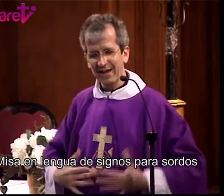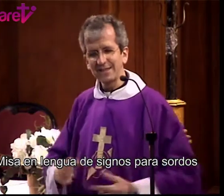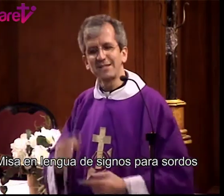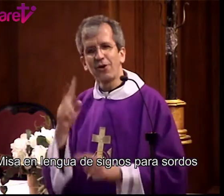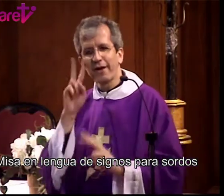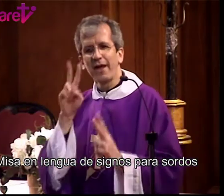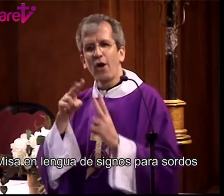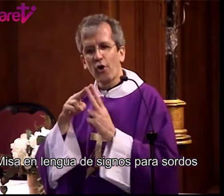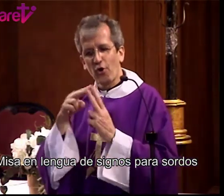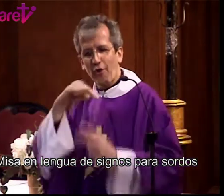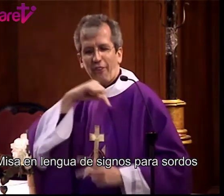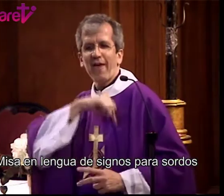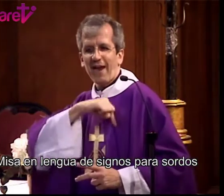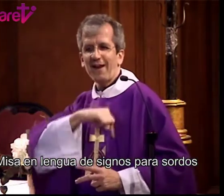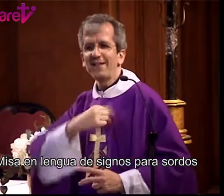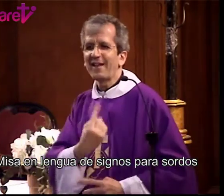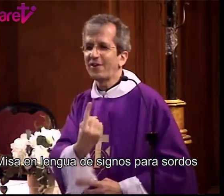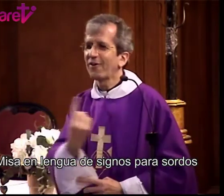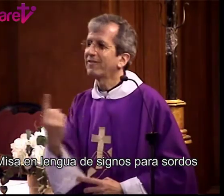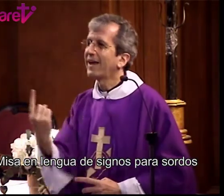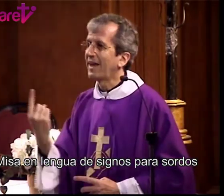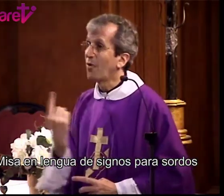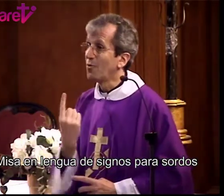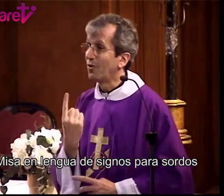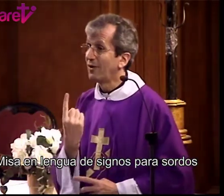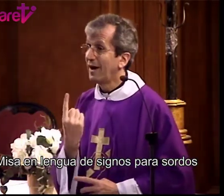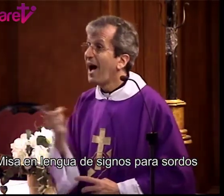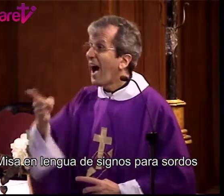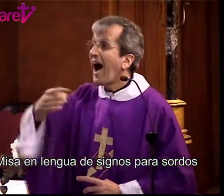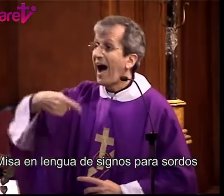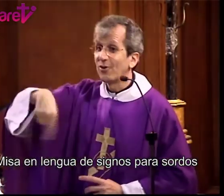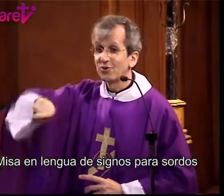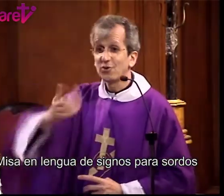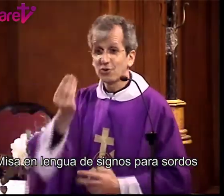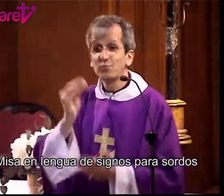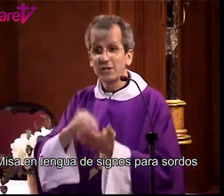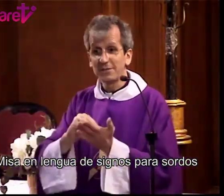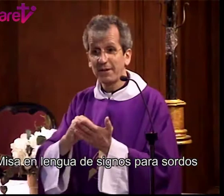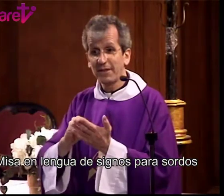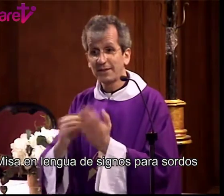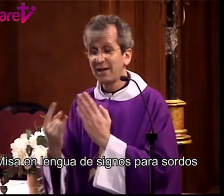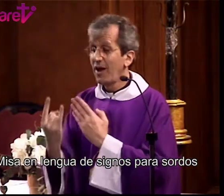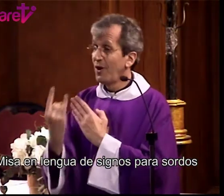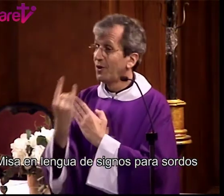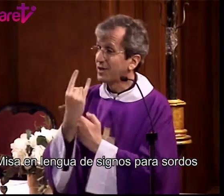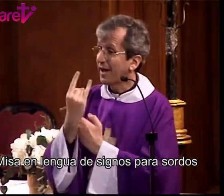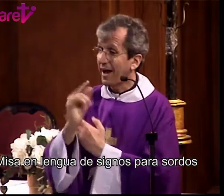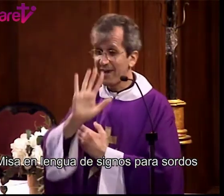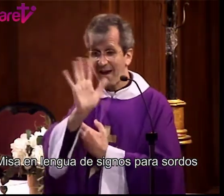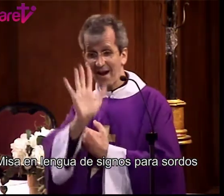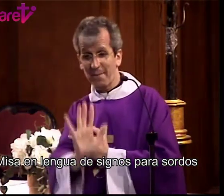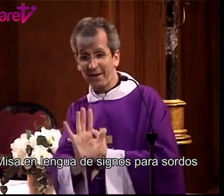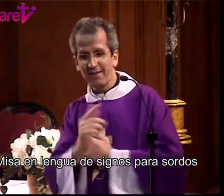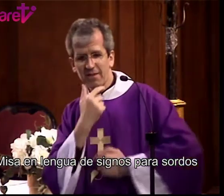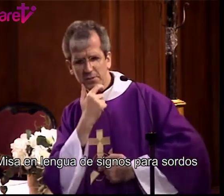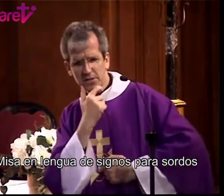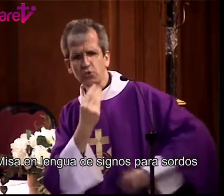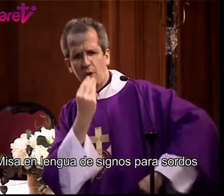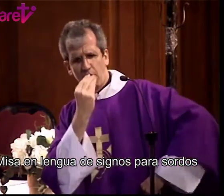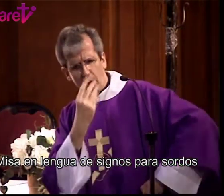sino que conoce el interior de cada uno. A nosotros muchas veces nos engaña la apariencia. Pensamos, oh,